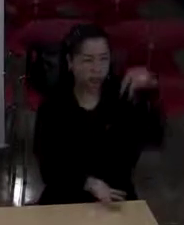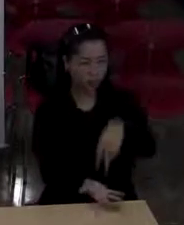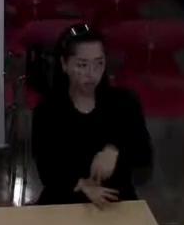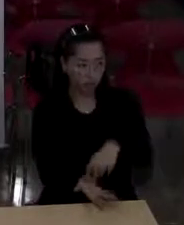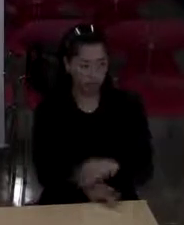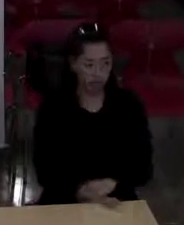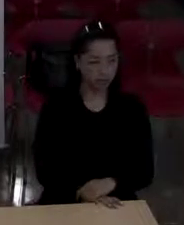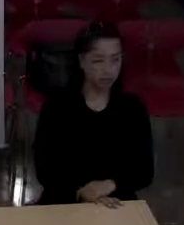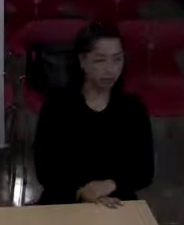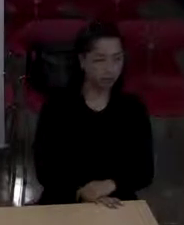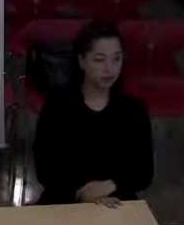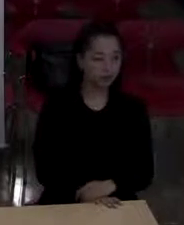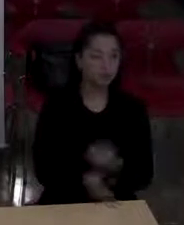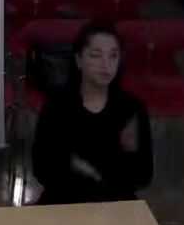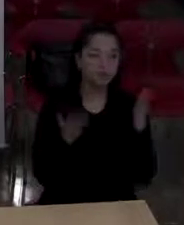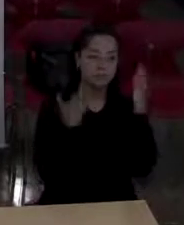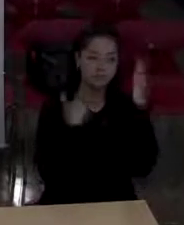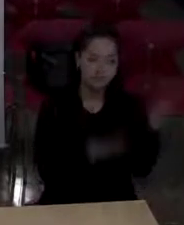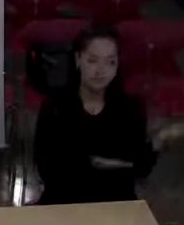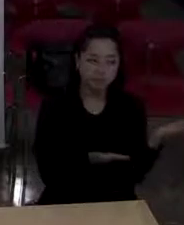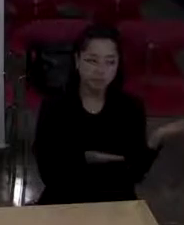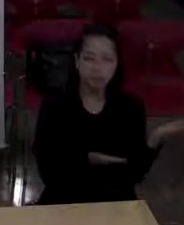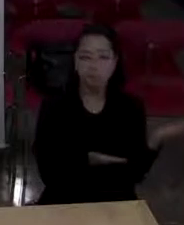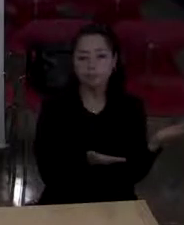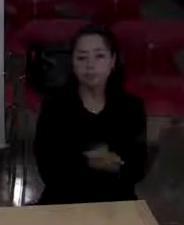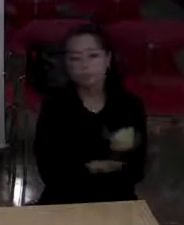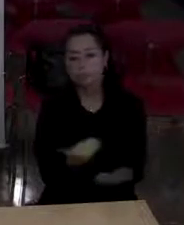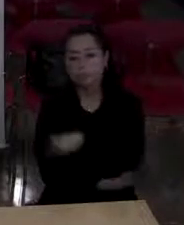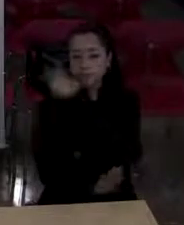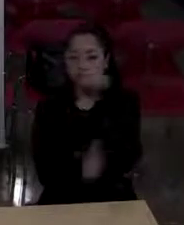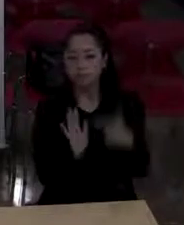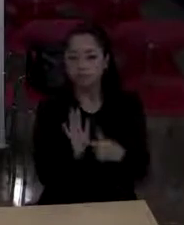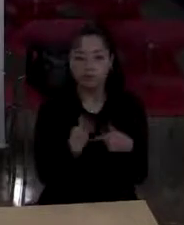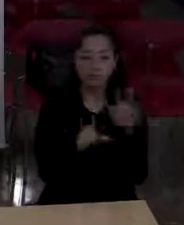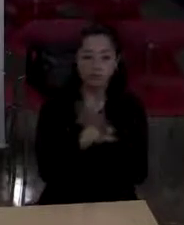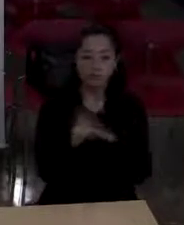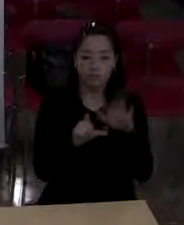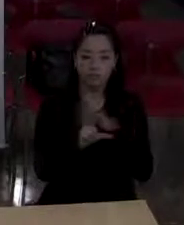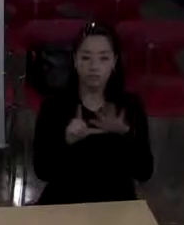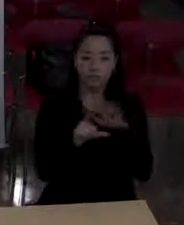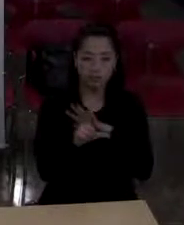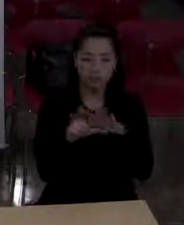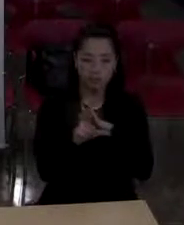pues de esta forma damos fin a la jornada de esta tarde.